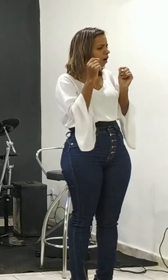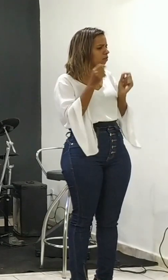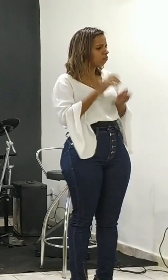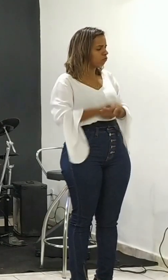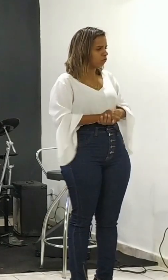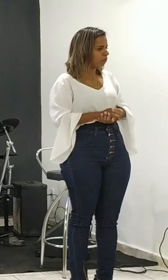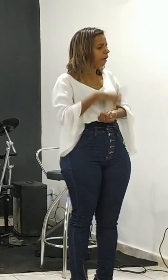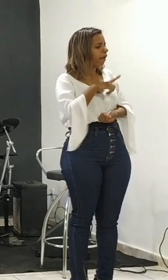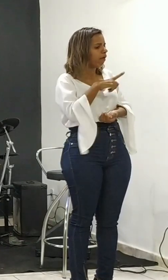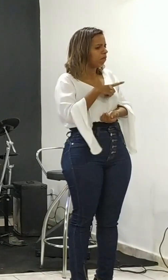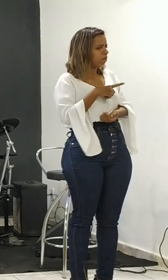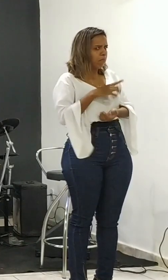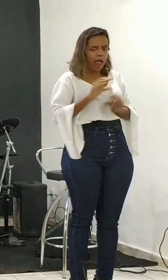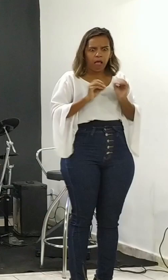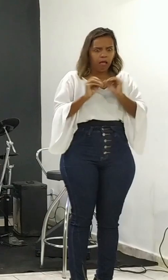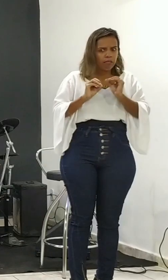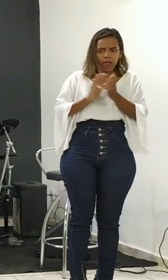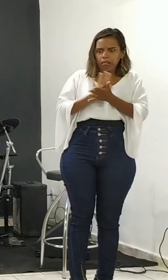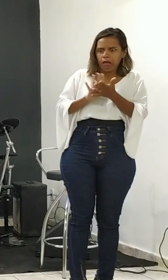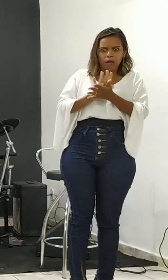alérgica a eles.